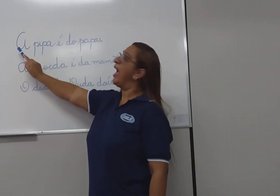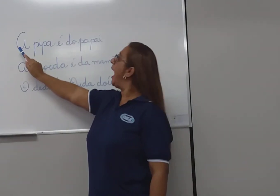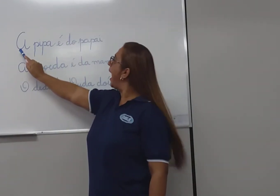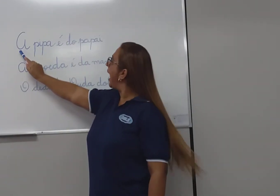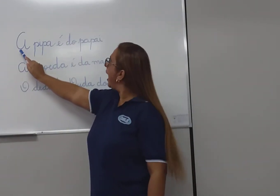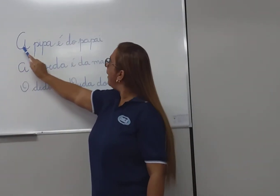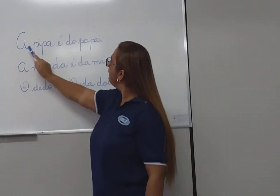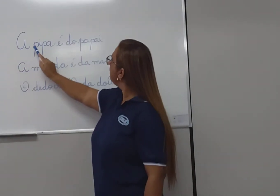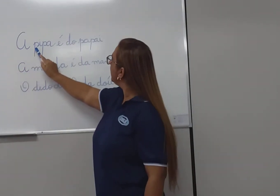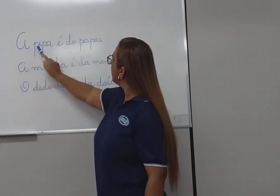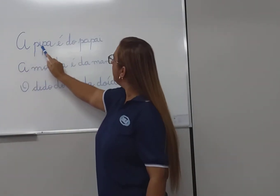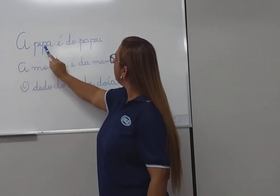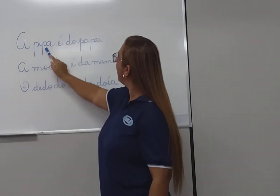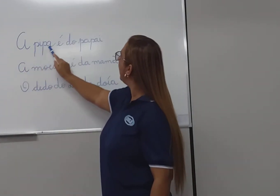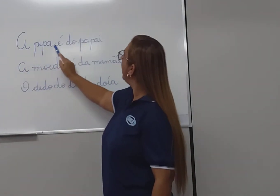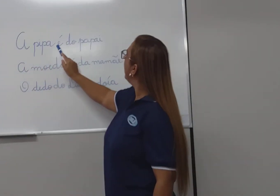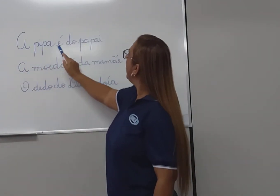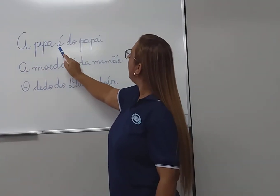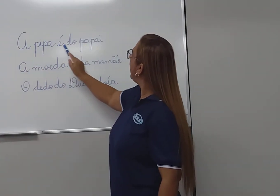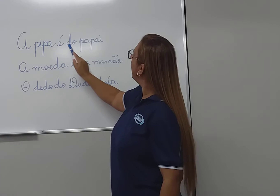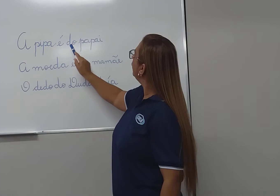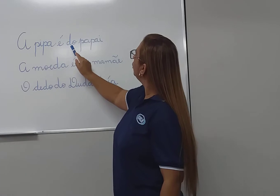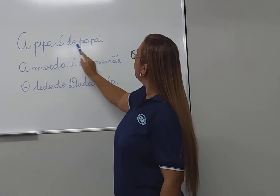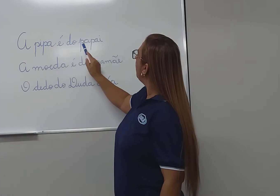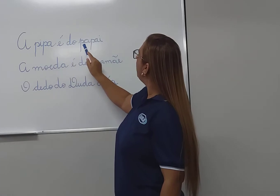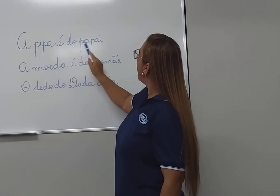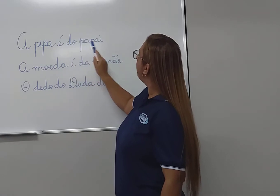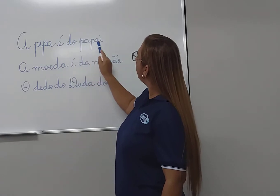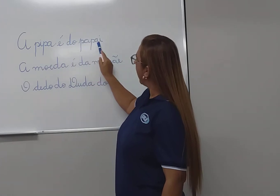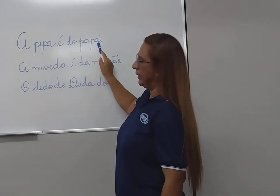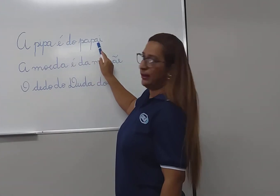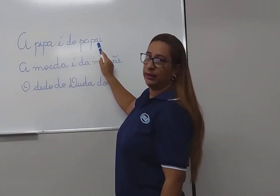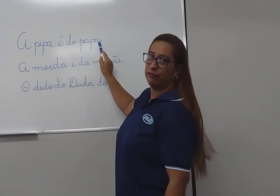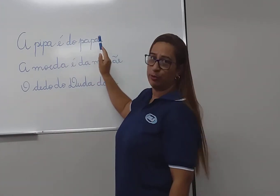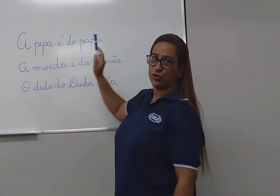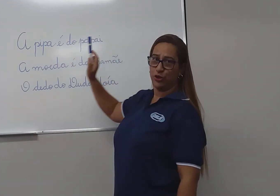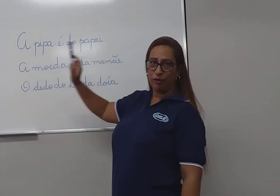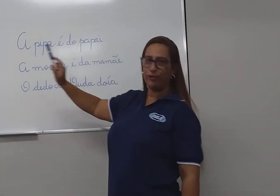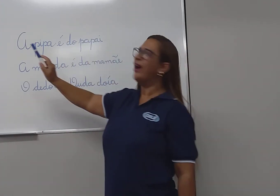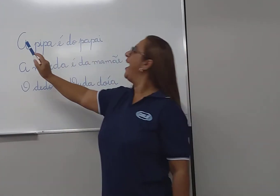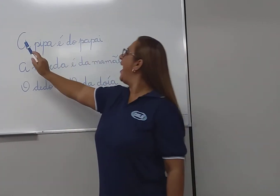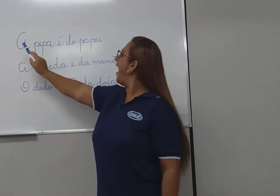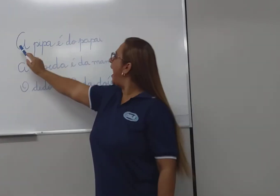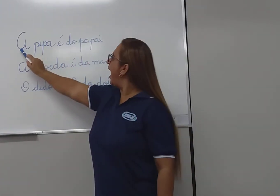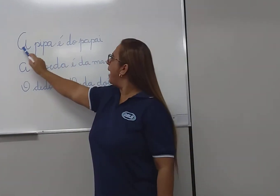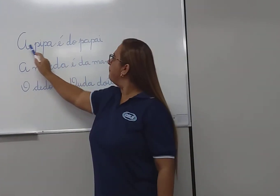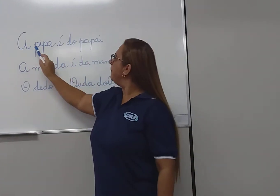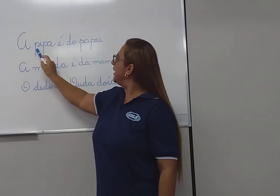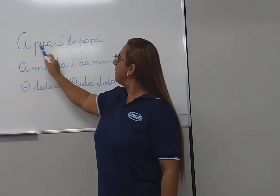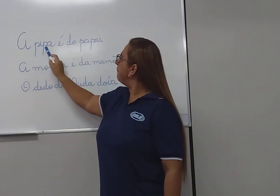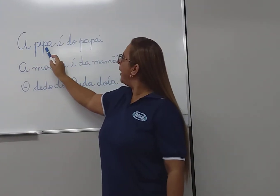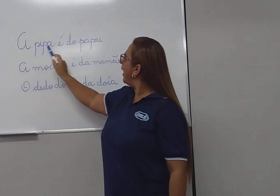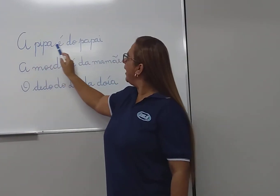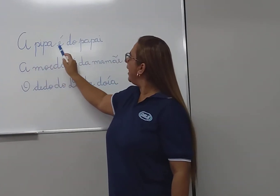a pipa é do papai. Vamos de novo? A pipa é